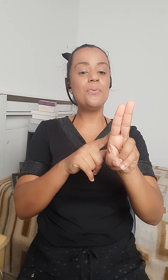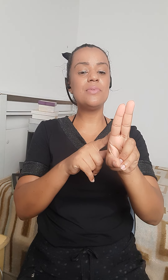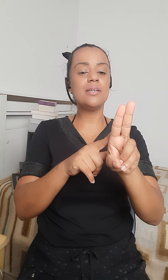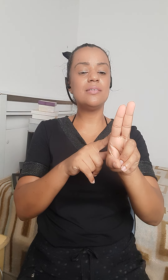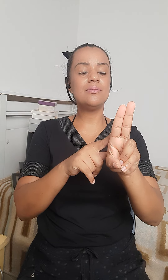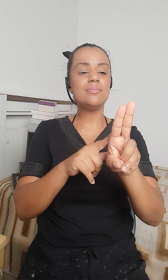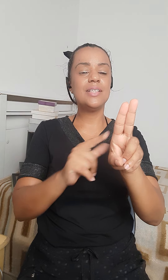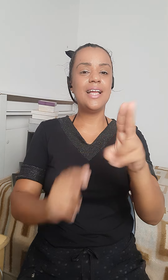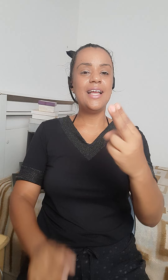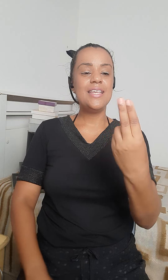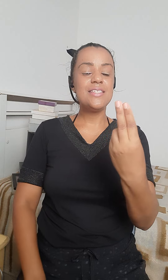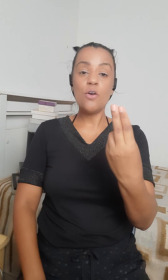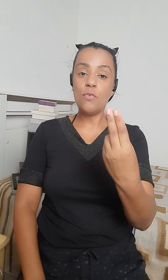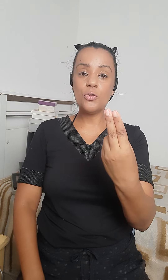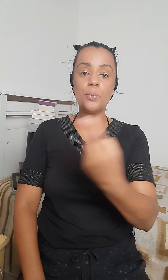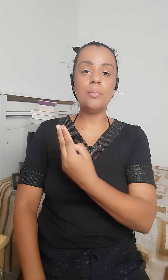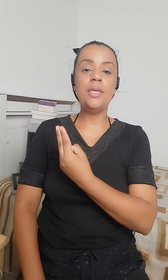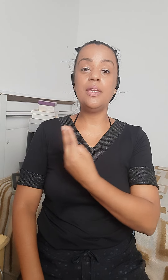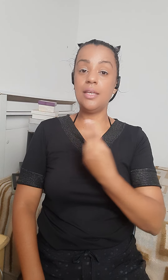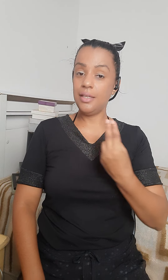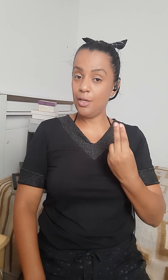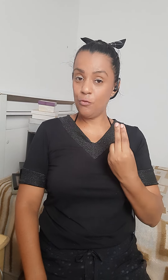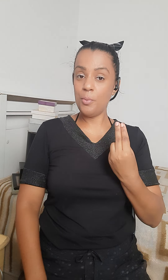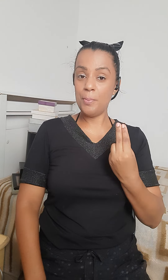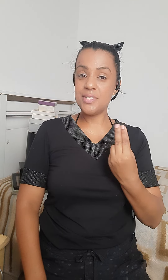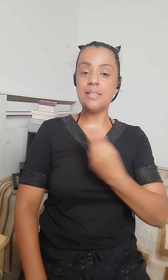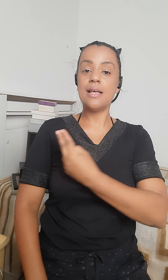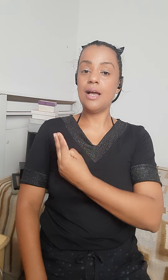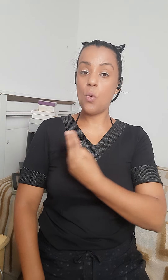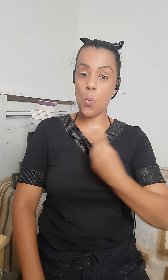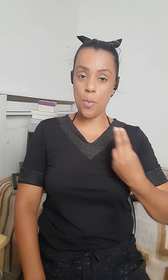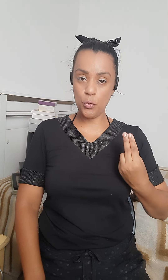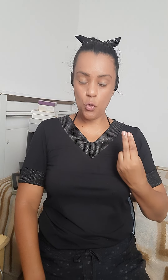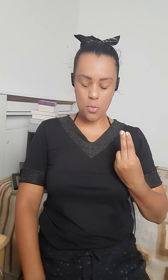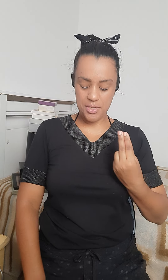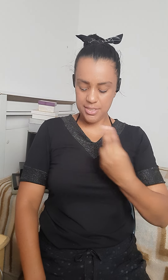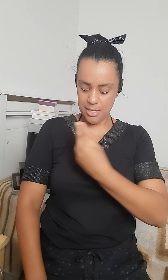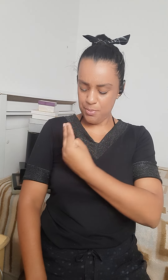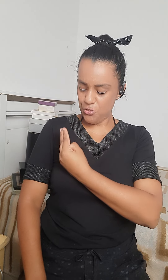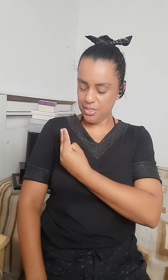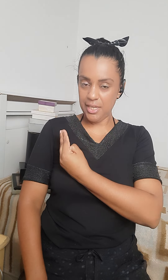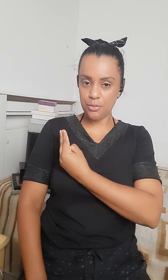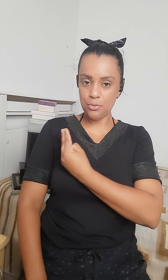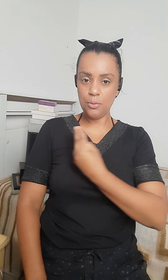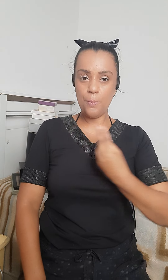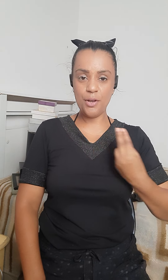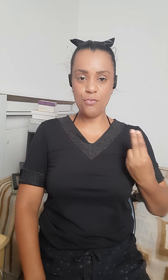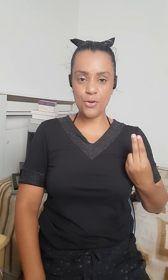pergunta. Se eu volto para mim, eu vou me apresentar. O meu nome, sempre de dentro para fora,